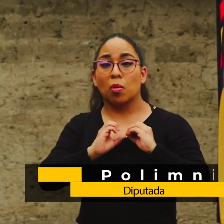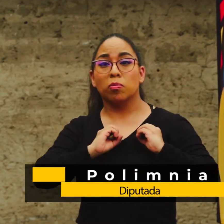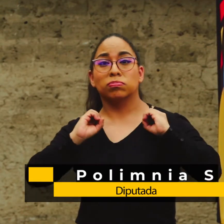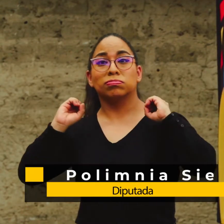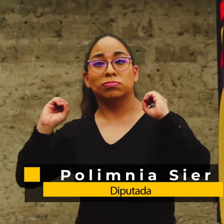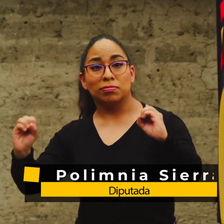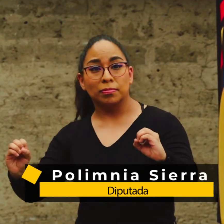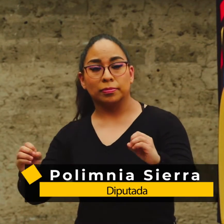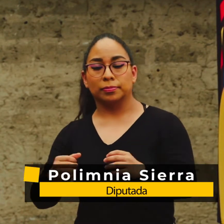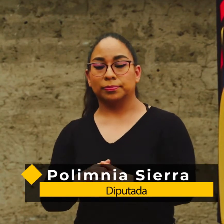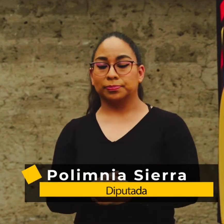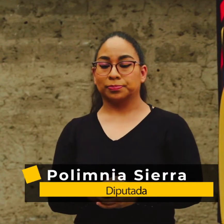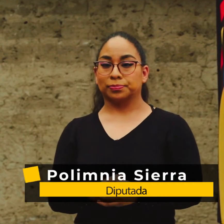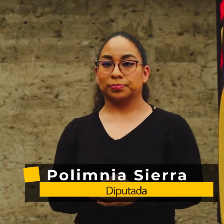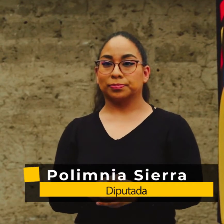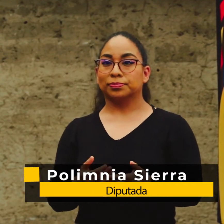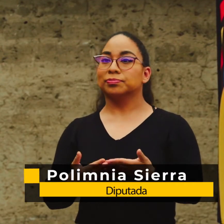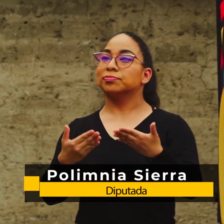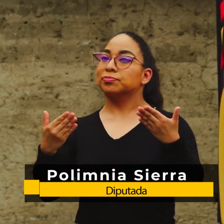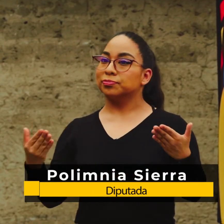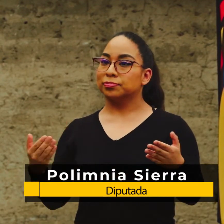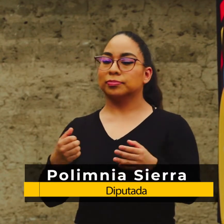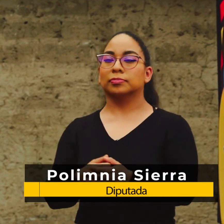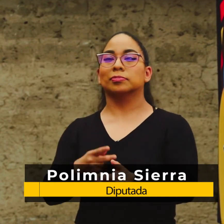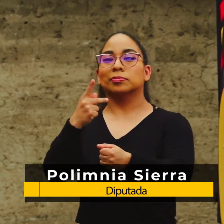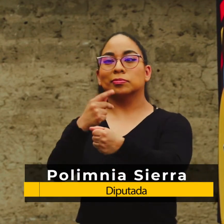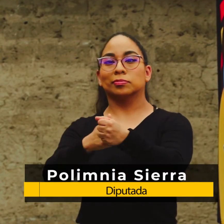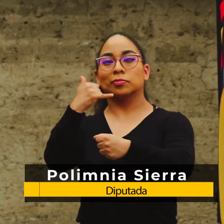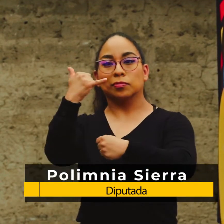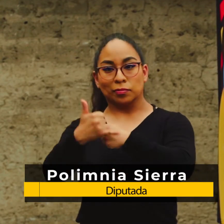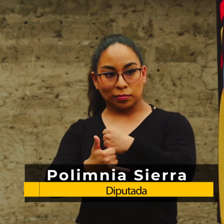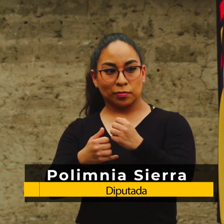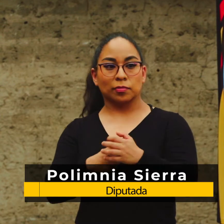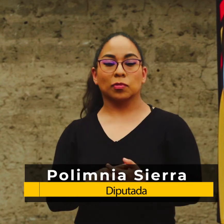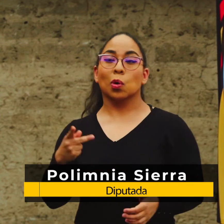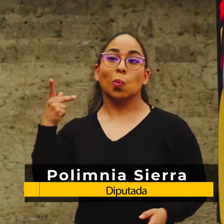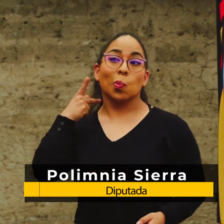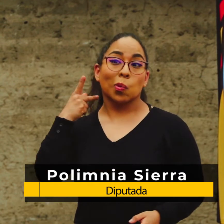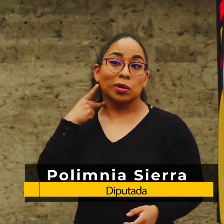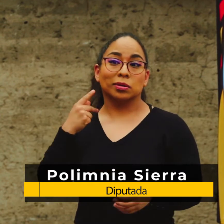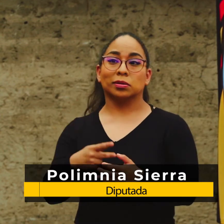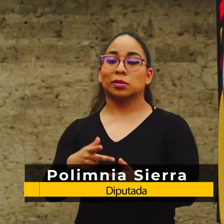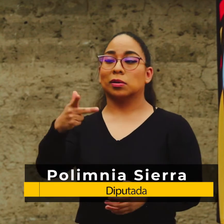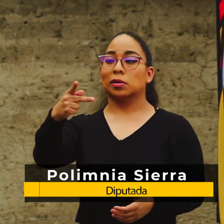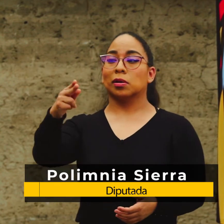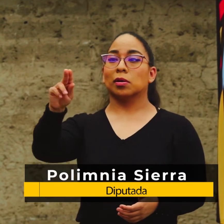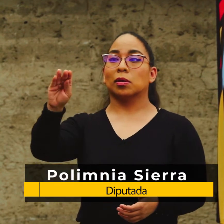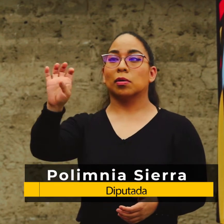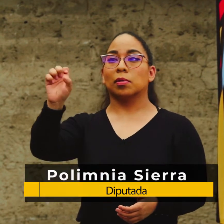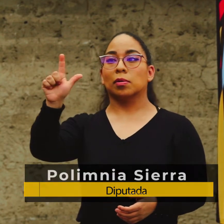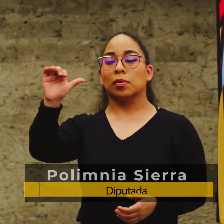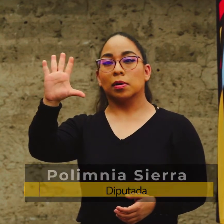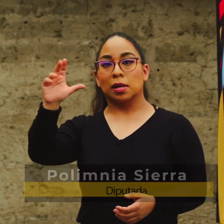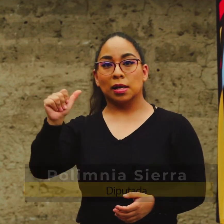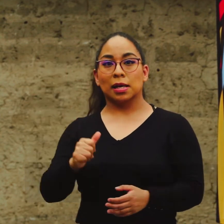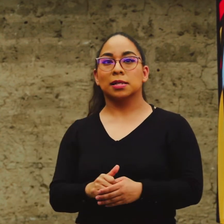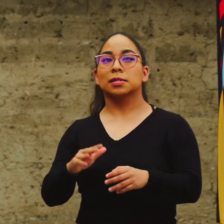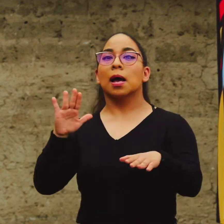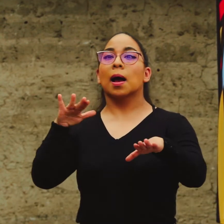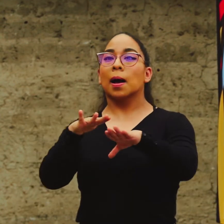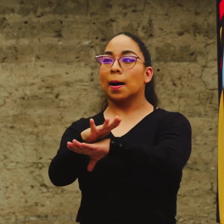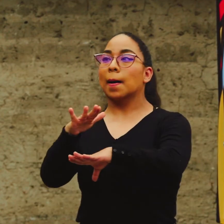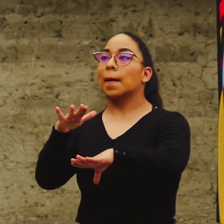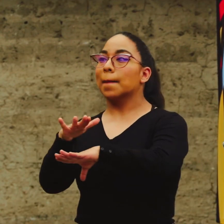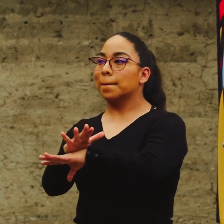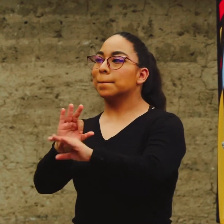de acciones políticas, públicas, lo que están haciendo es programando a cada uno de